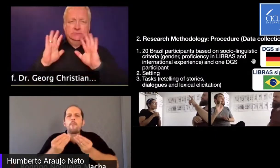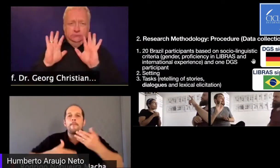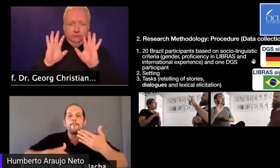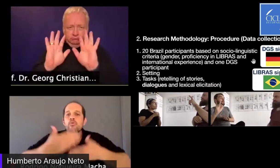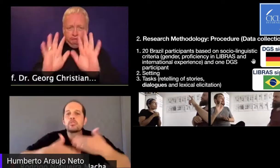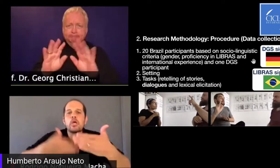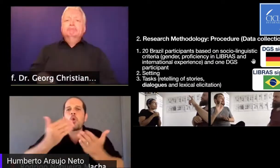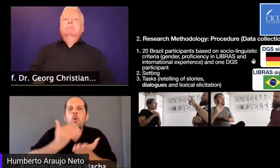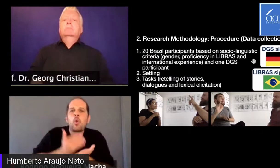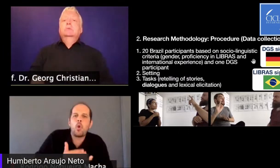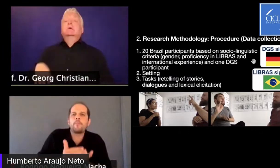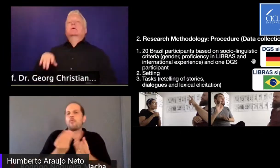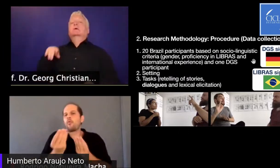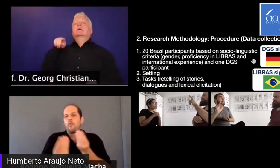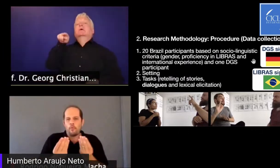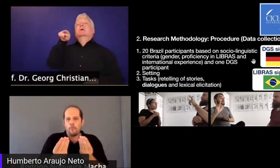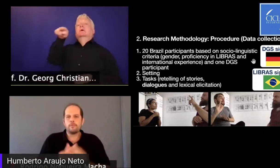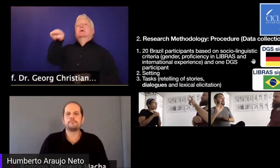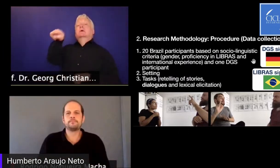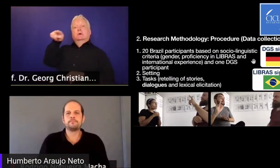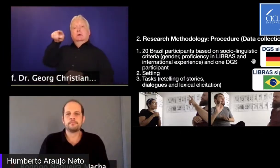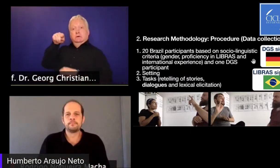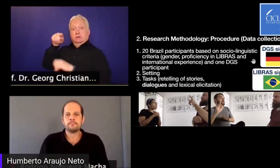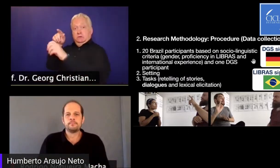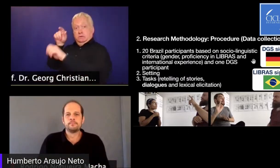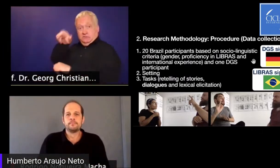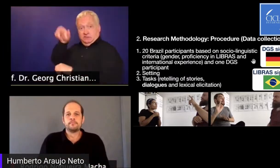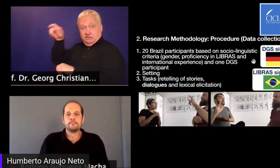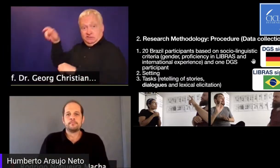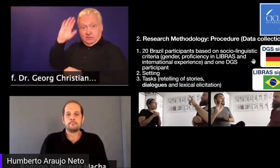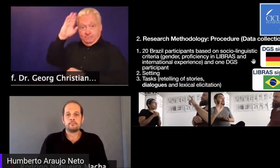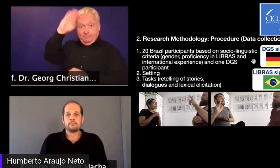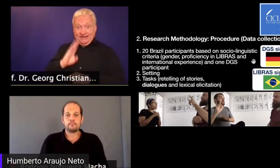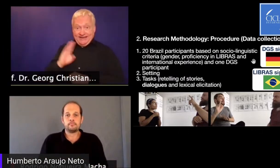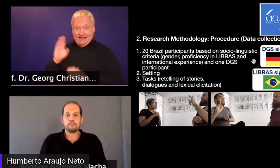E como que foi esse procedimento, né?